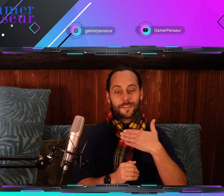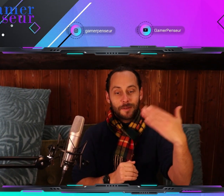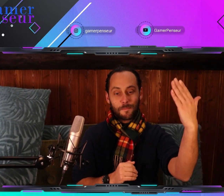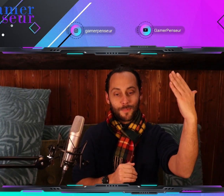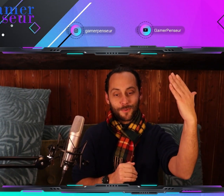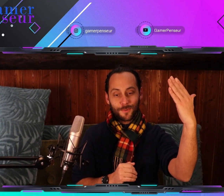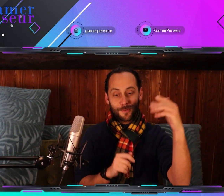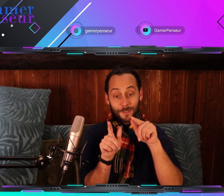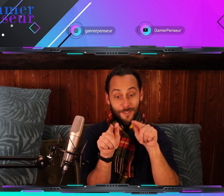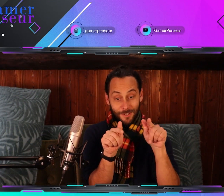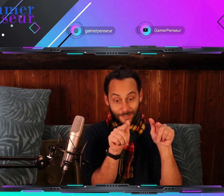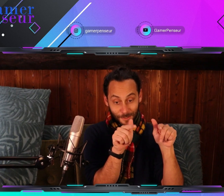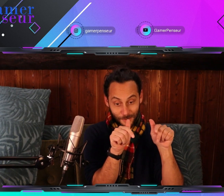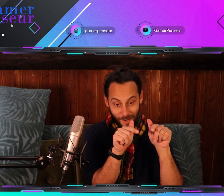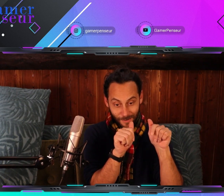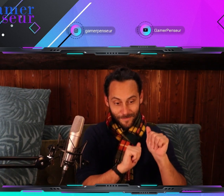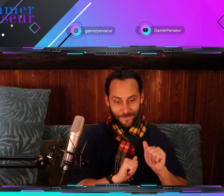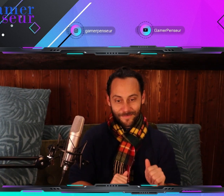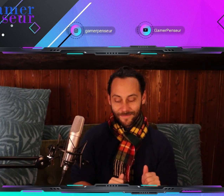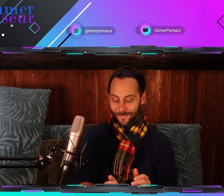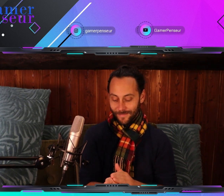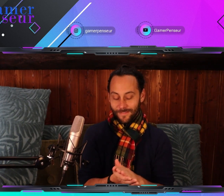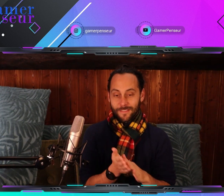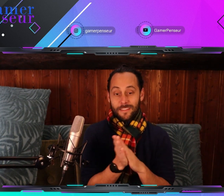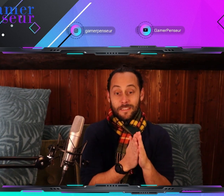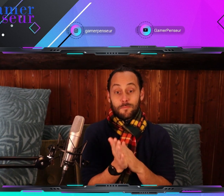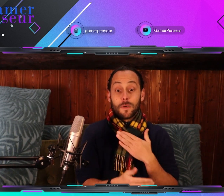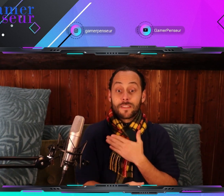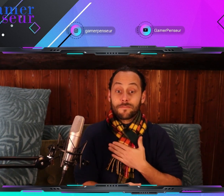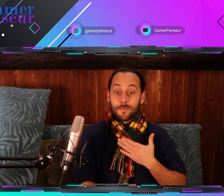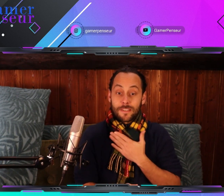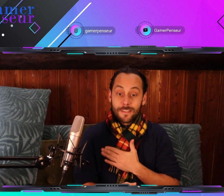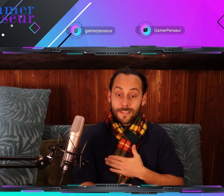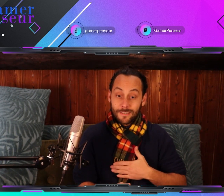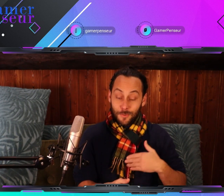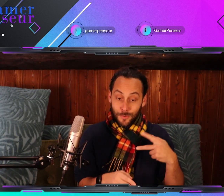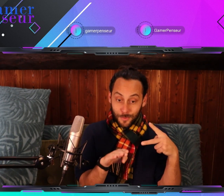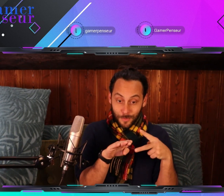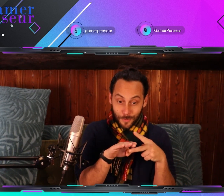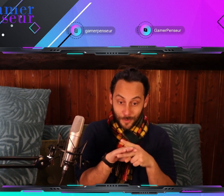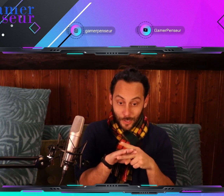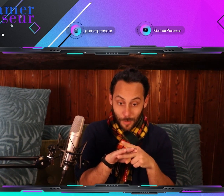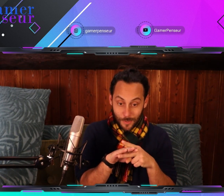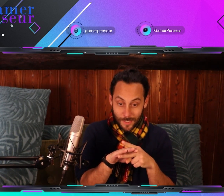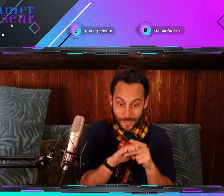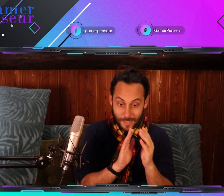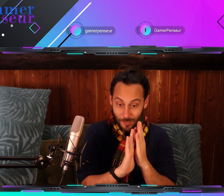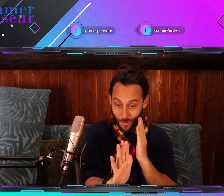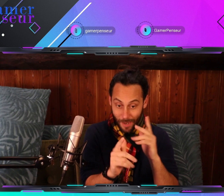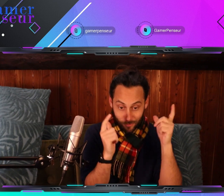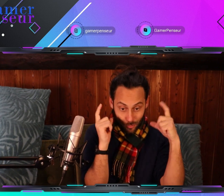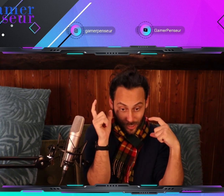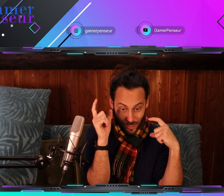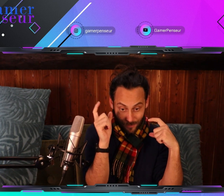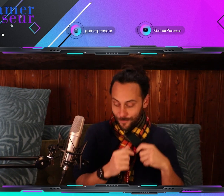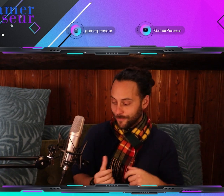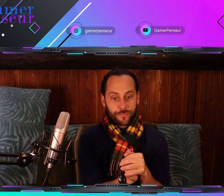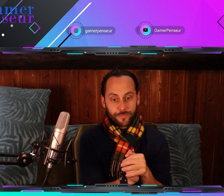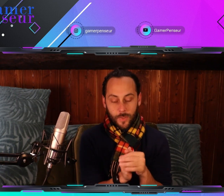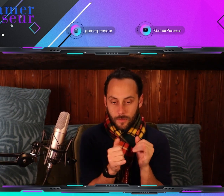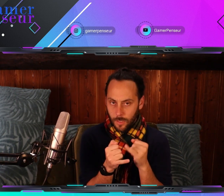Voilà, bonjour, je suis là. Oh bah ça fait plaisir hein, de commencer ce live